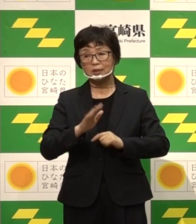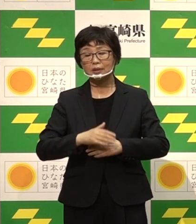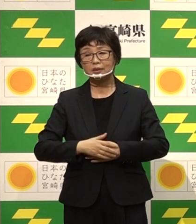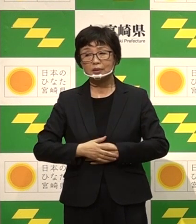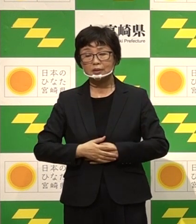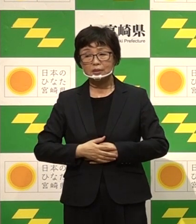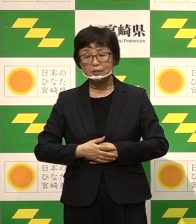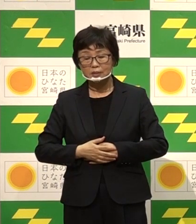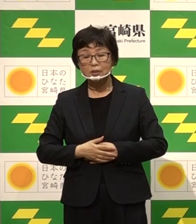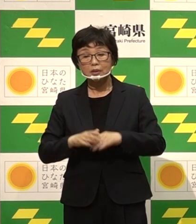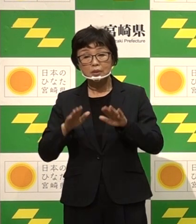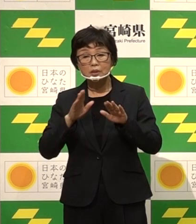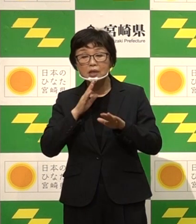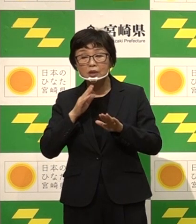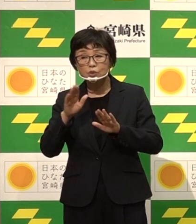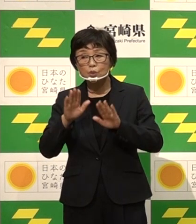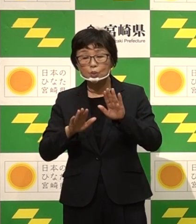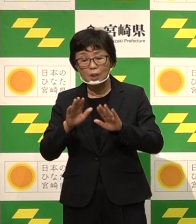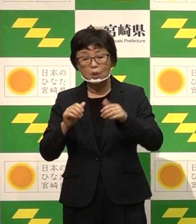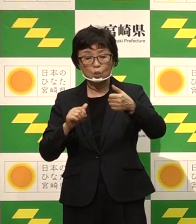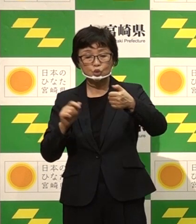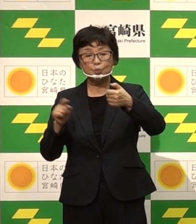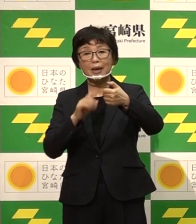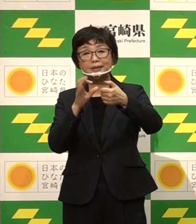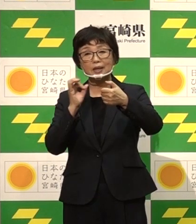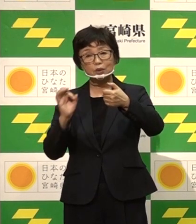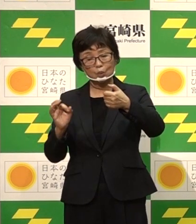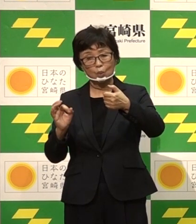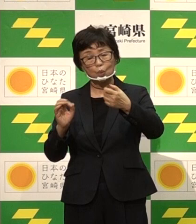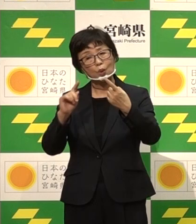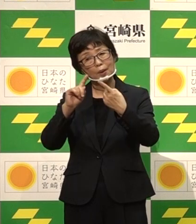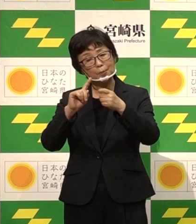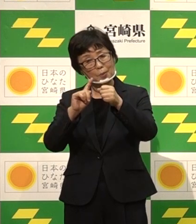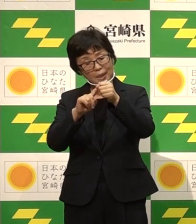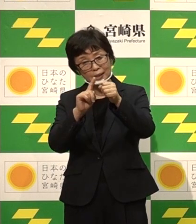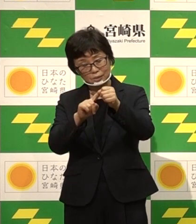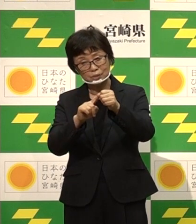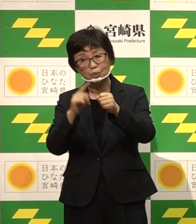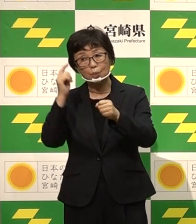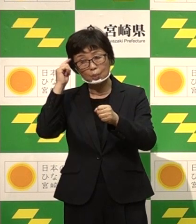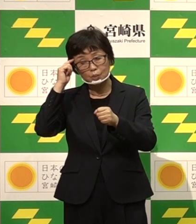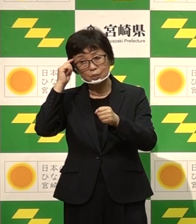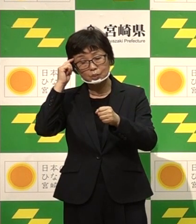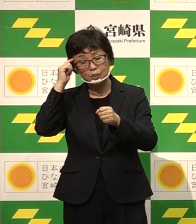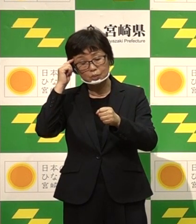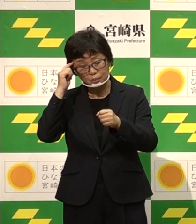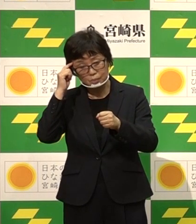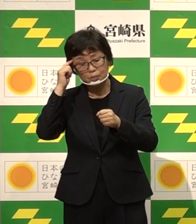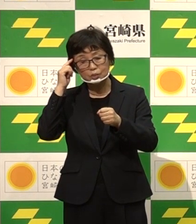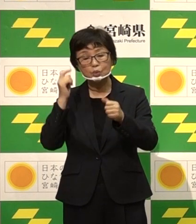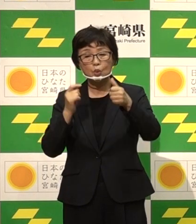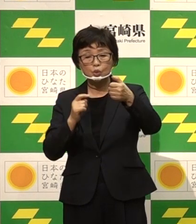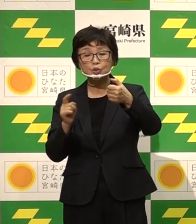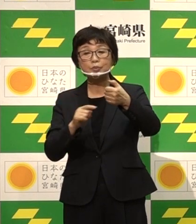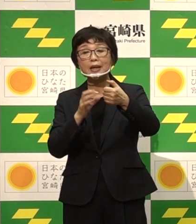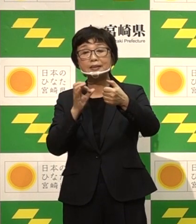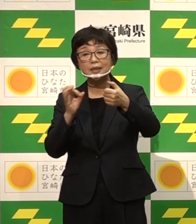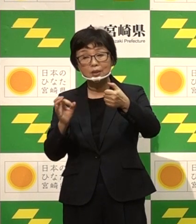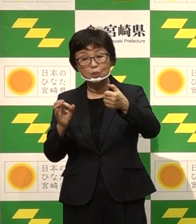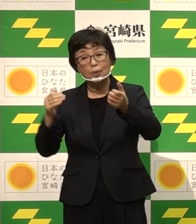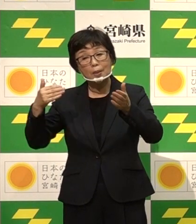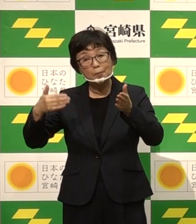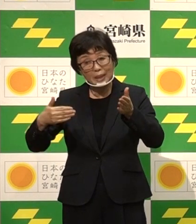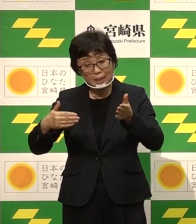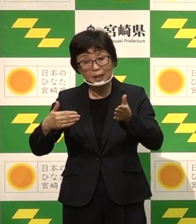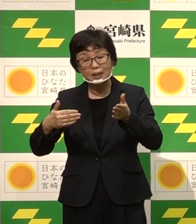まあ、その現状は一つは 50% というまあ目安がある中で、まあ、その 50% というところまでにはま